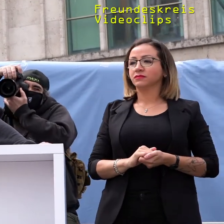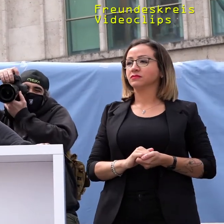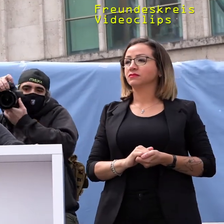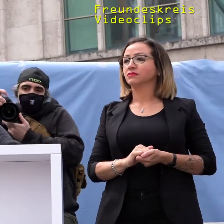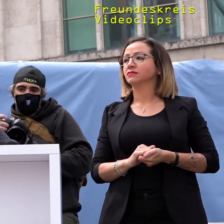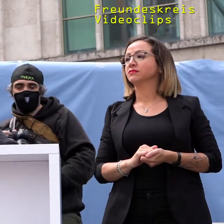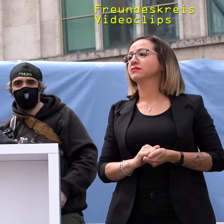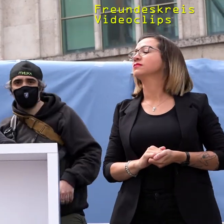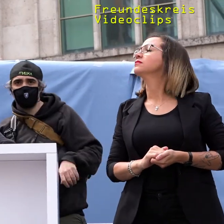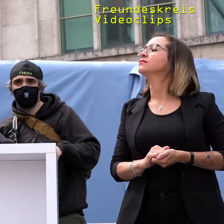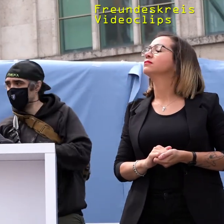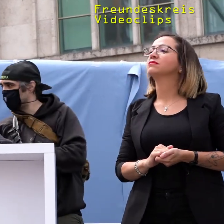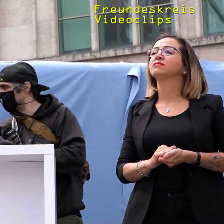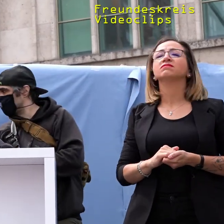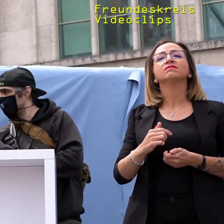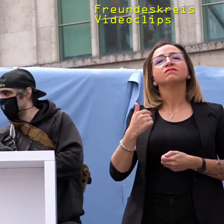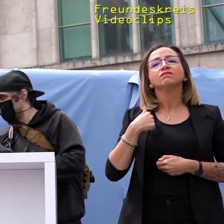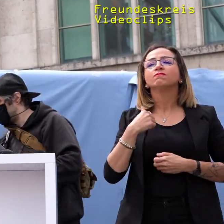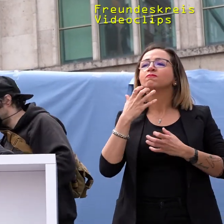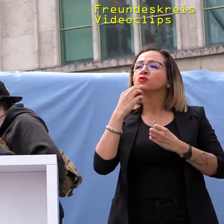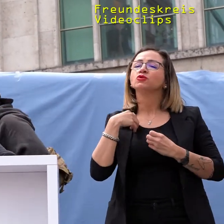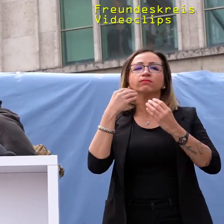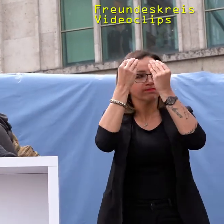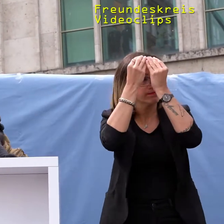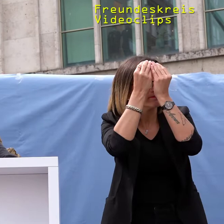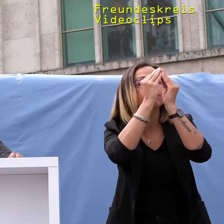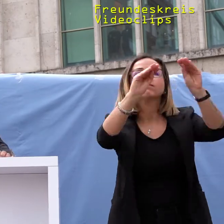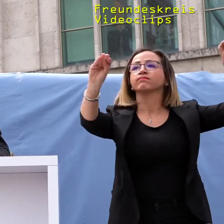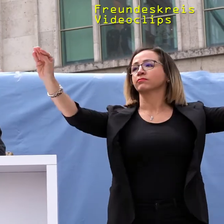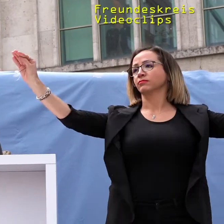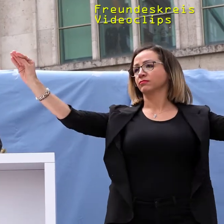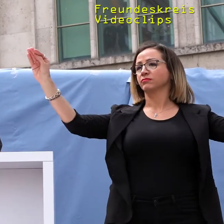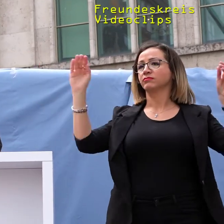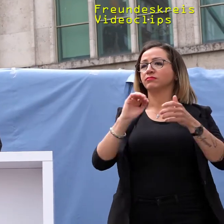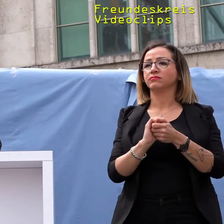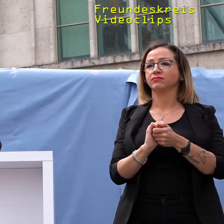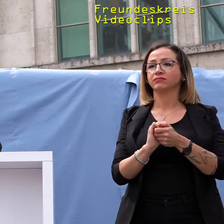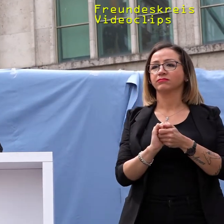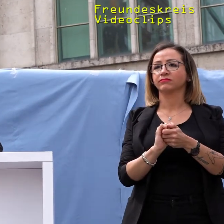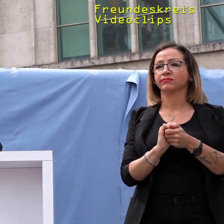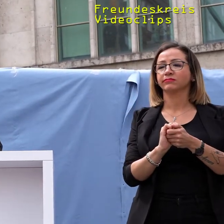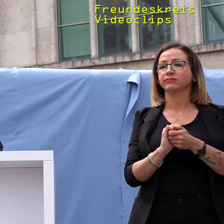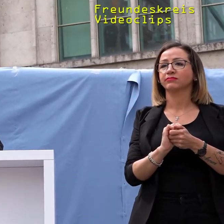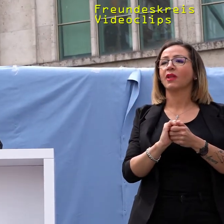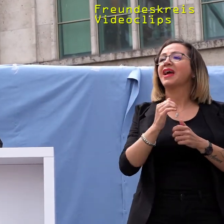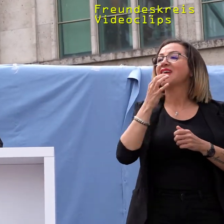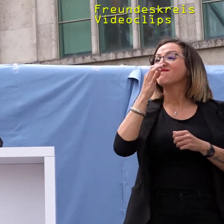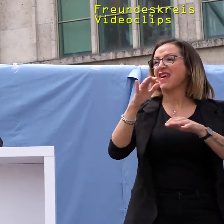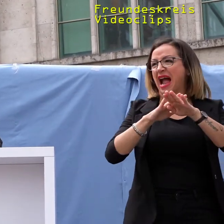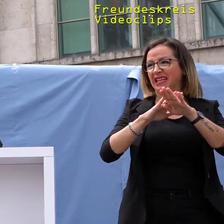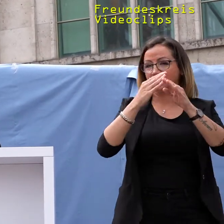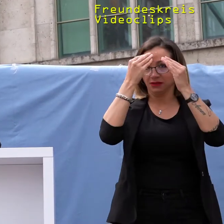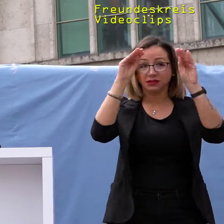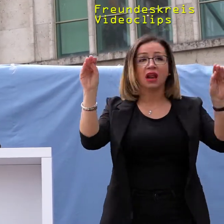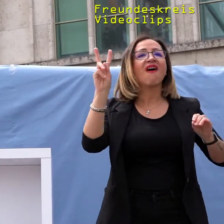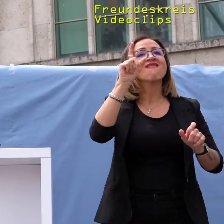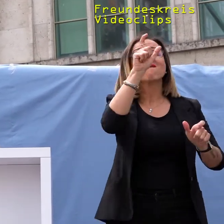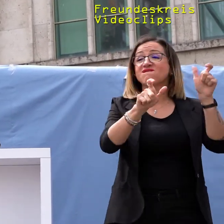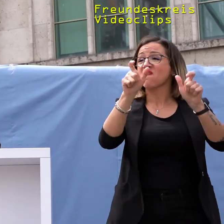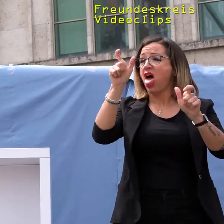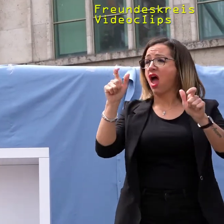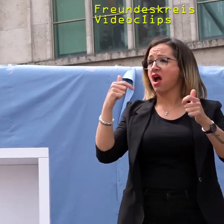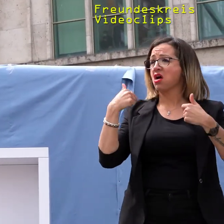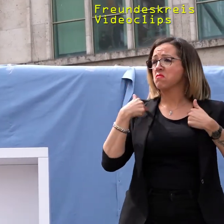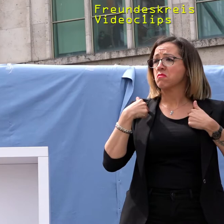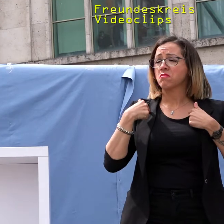An euch habe ich Folgendes zu sagen. Wer Unrecht sieht und sich dazu entscheidet, nichts zu tun, wird selbst zum